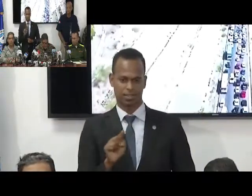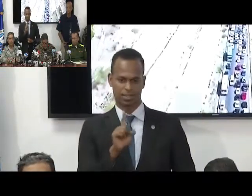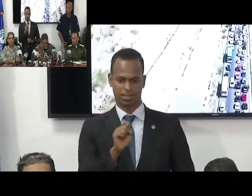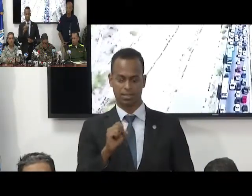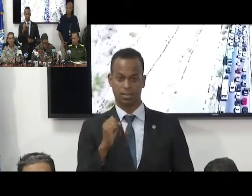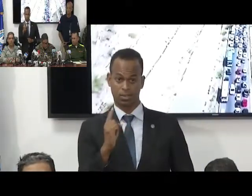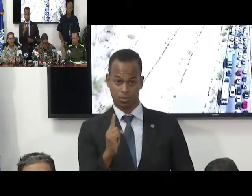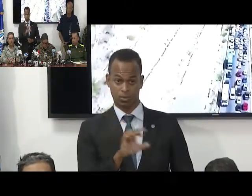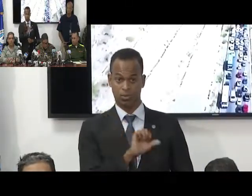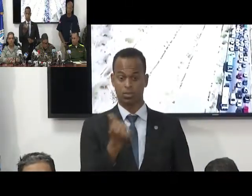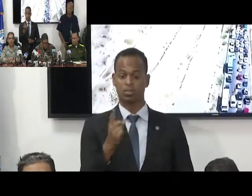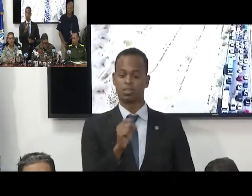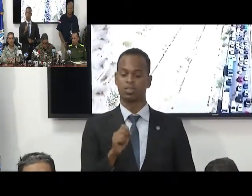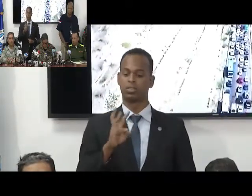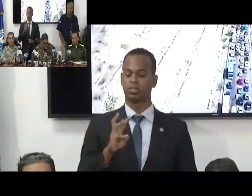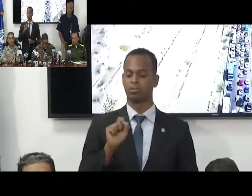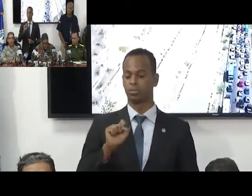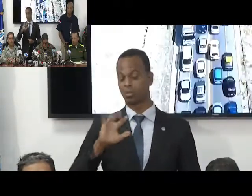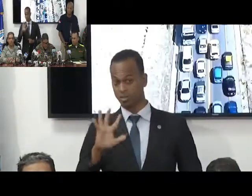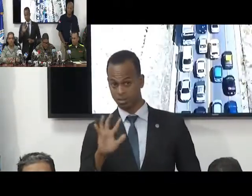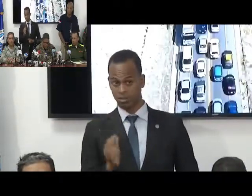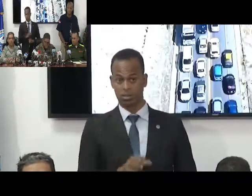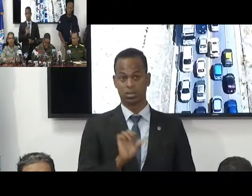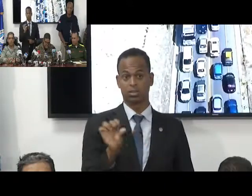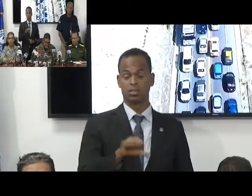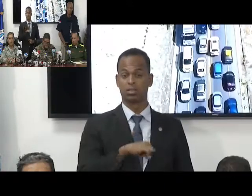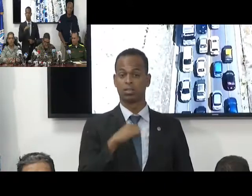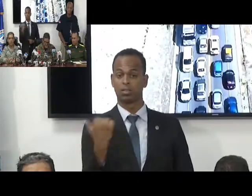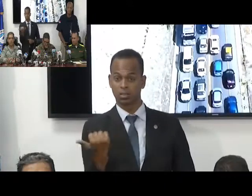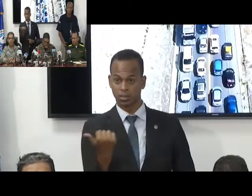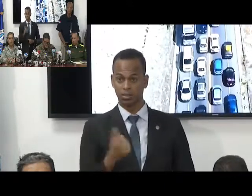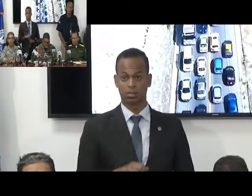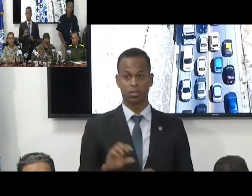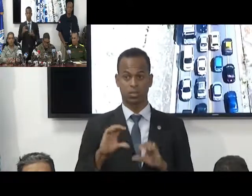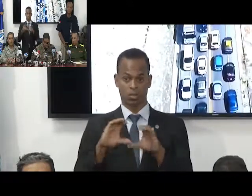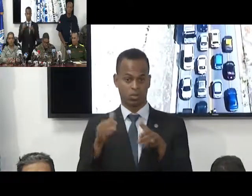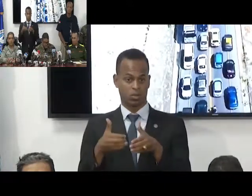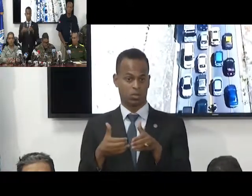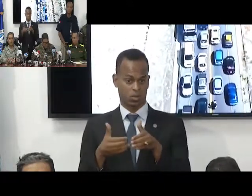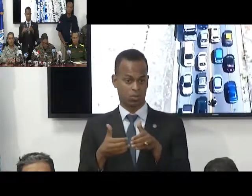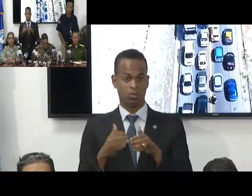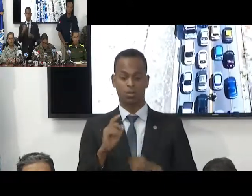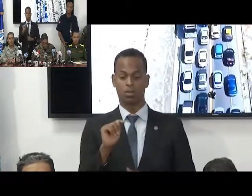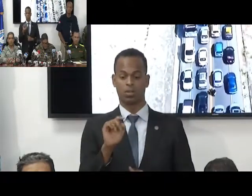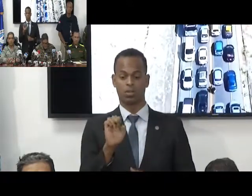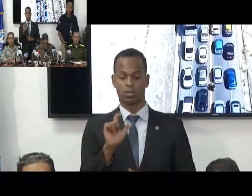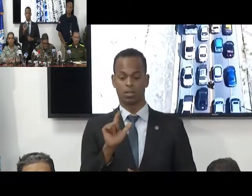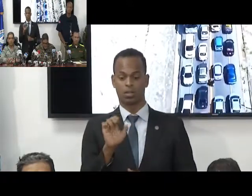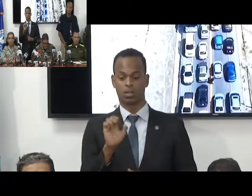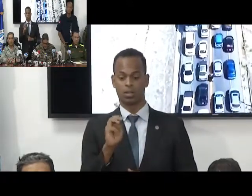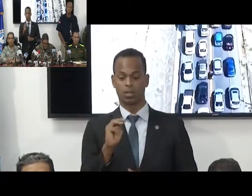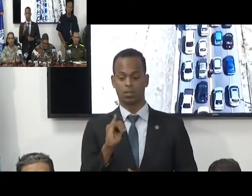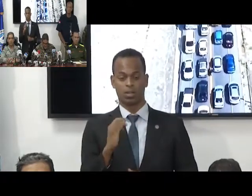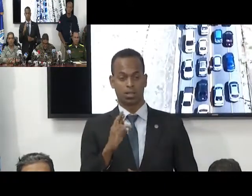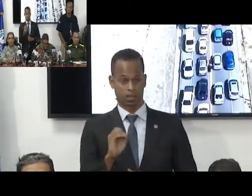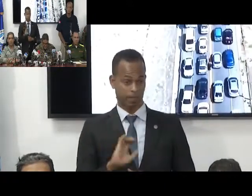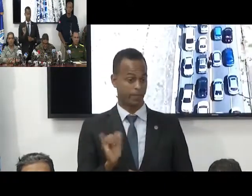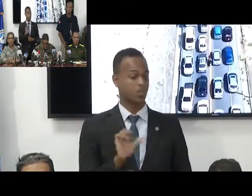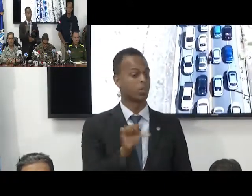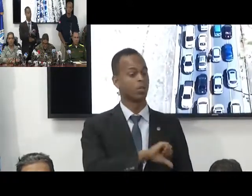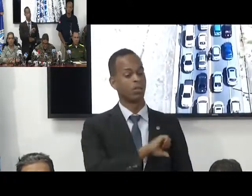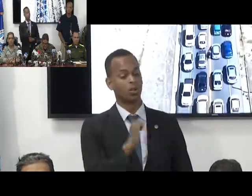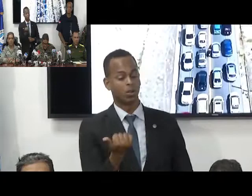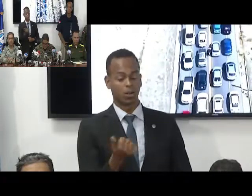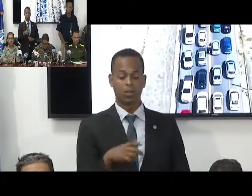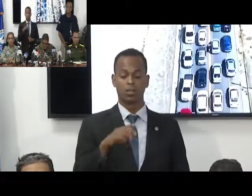Sol 106.5 y Juan Ramón Gómez Díaz y el Grupo Telemicro. Contribuyeron además Héctor Herrera Cabral en